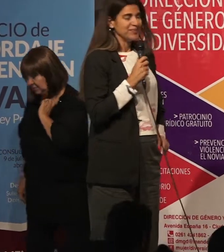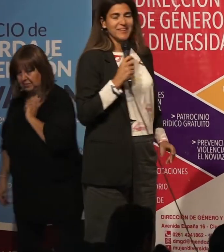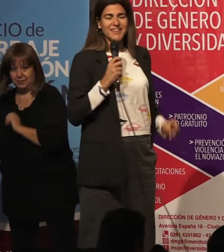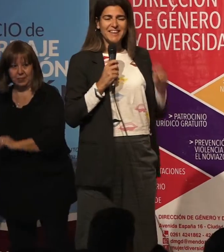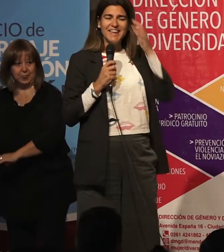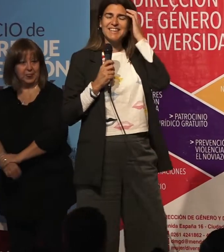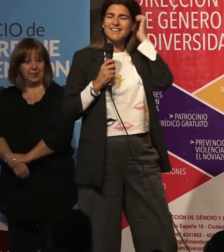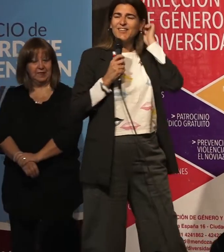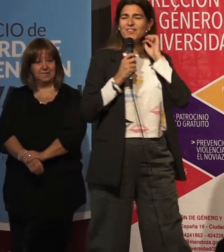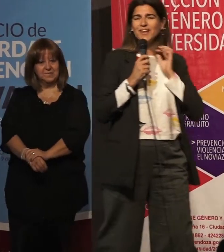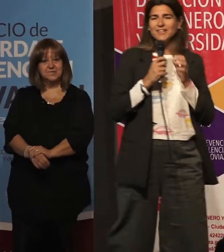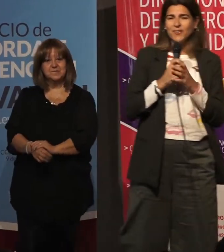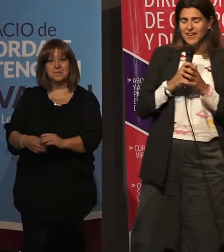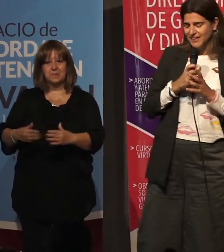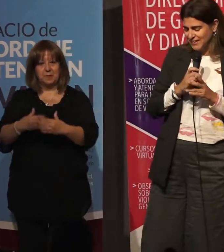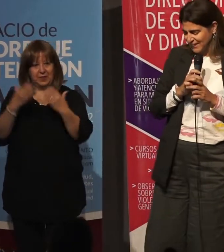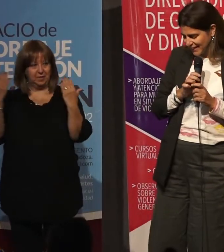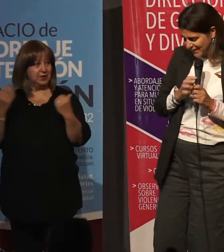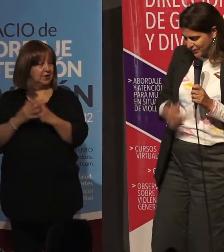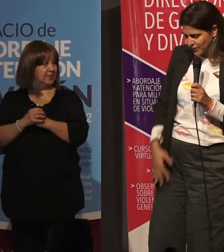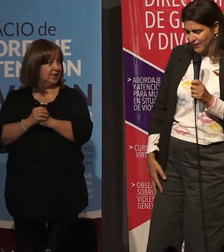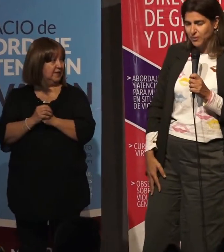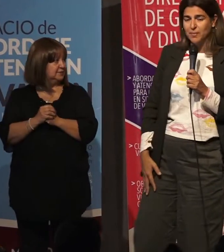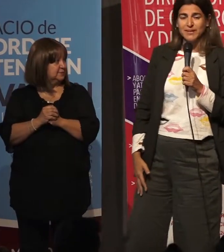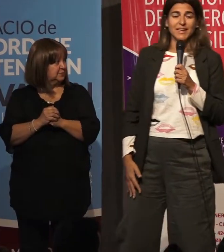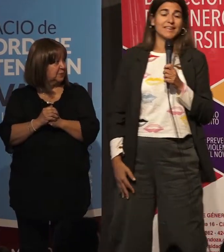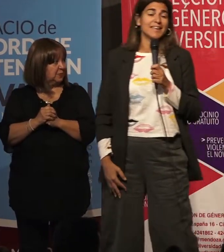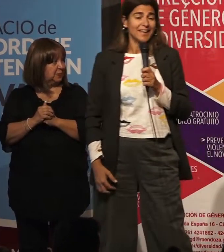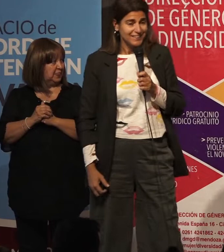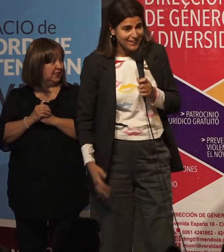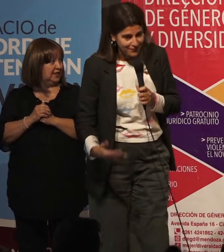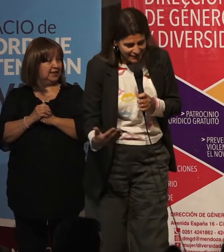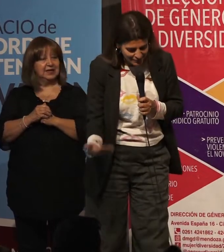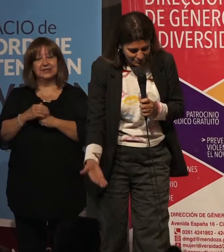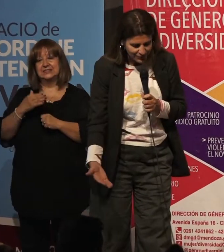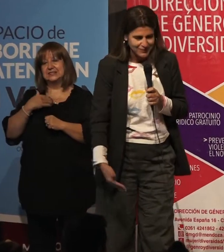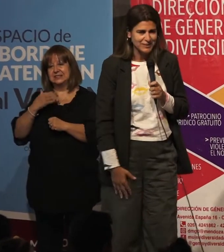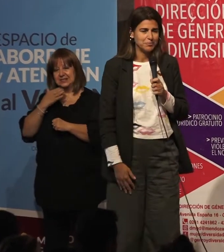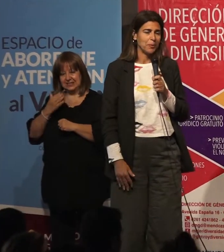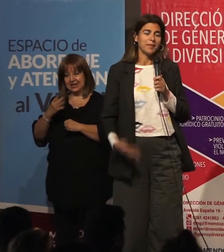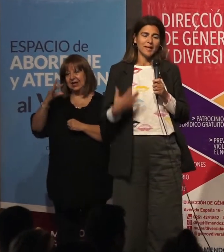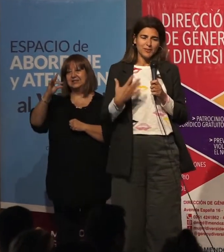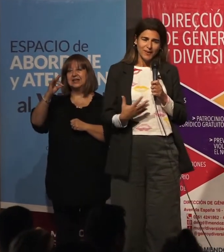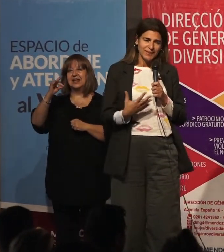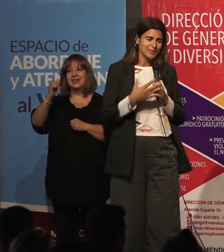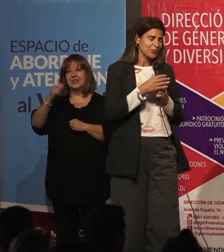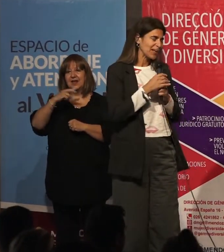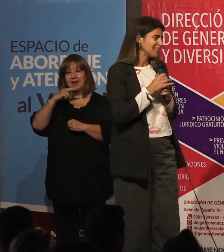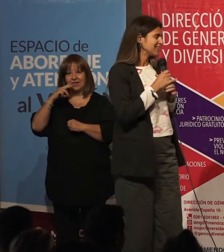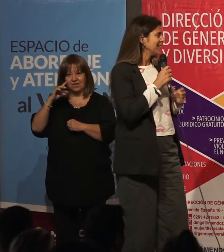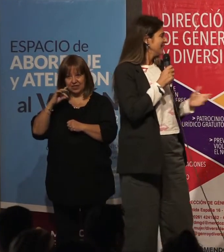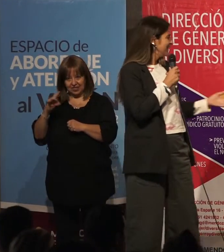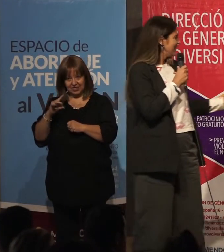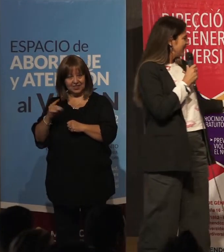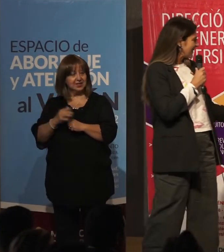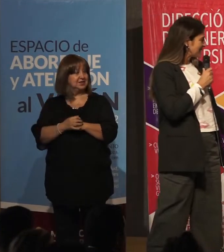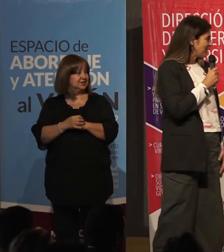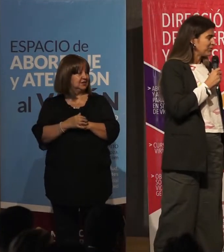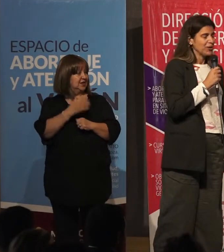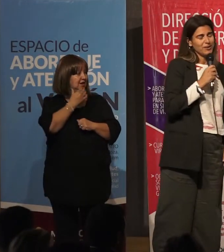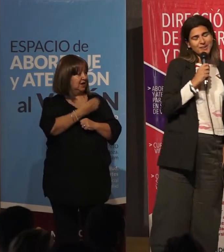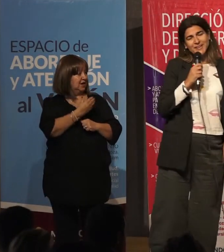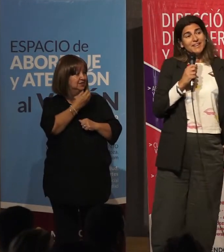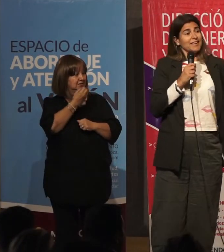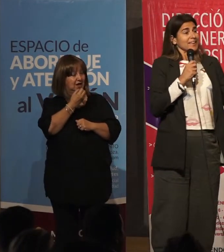Bueno, muy buenos días a todos, a todas. Qué lindo estar nuevamente aquí. Gracias, David, por siempre hospedarnos aquí en tu casa.